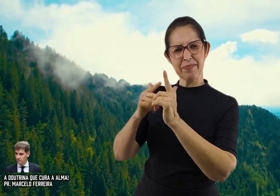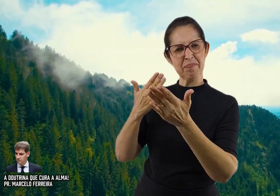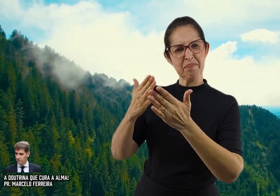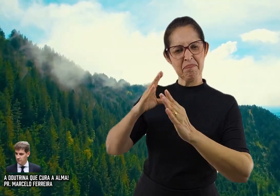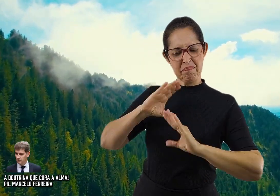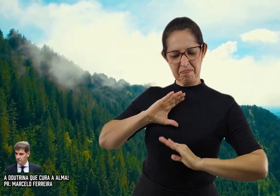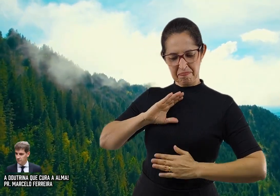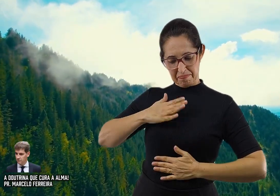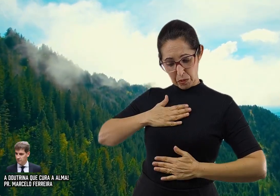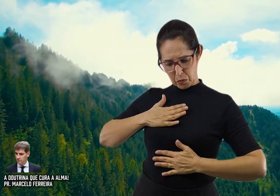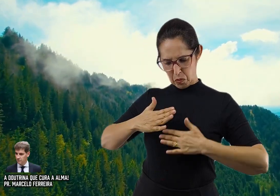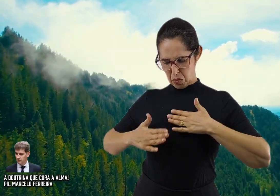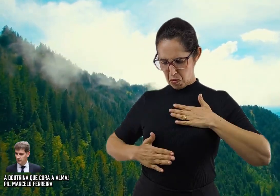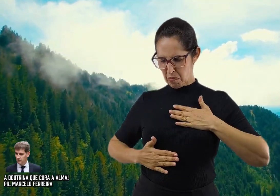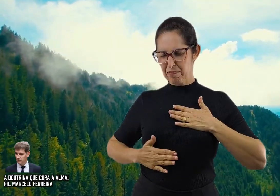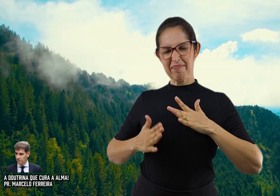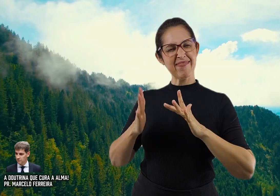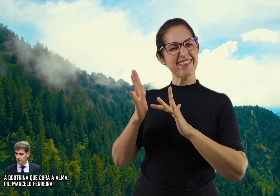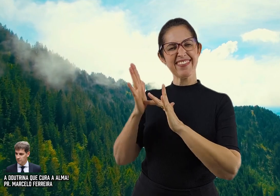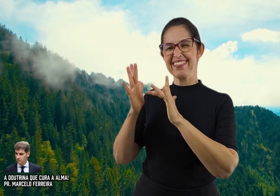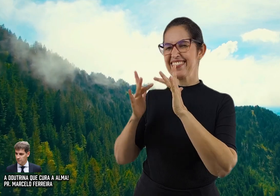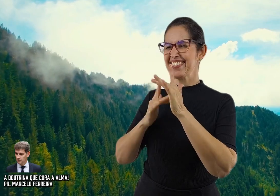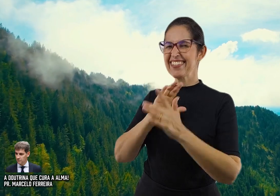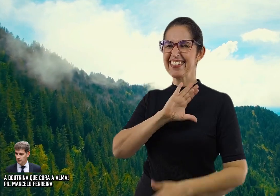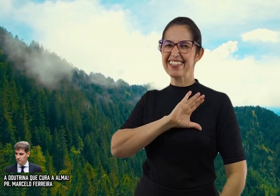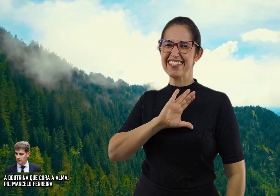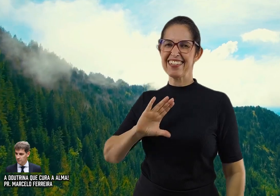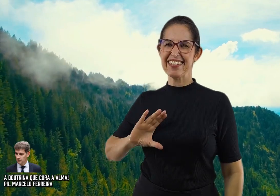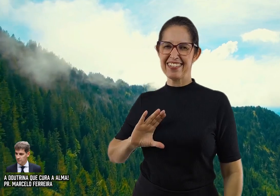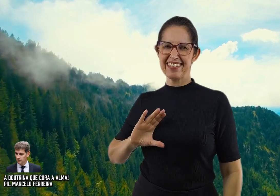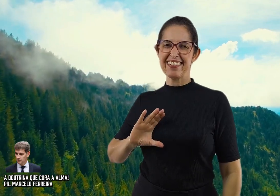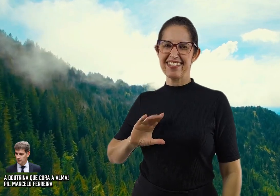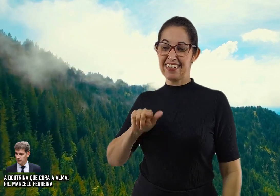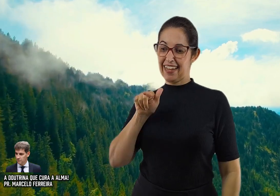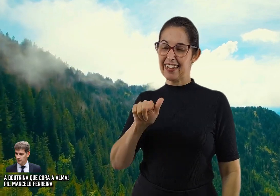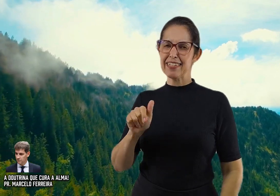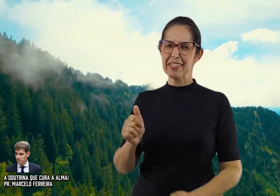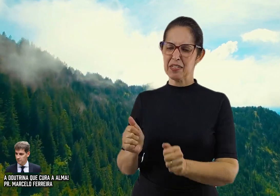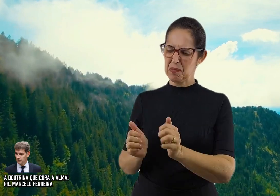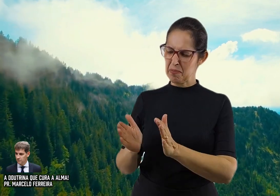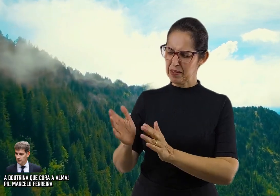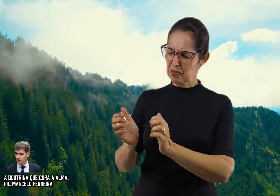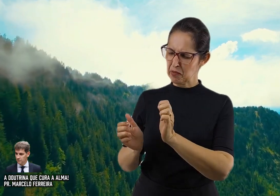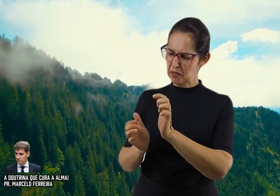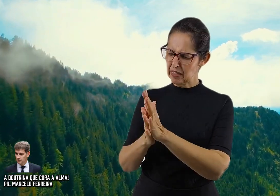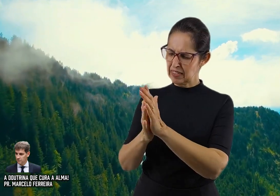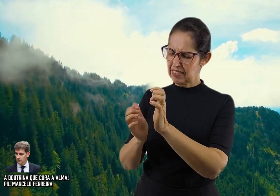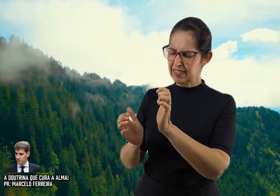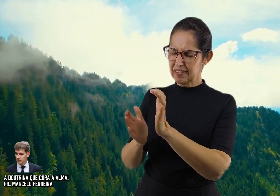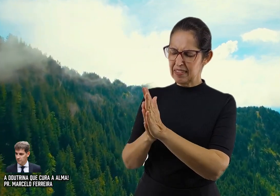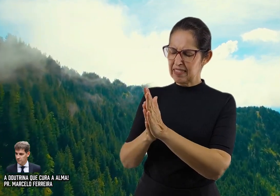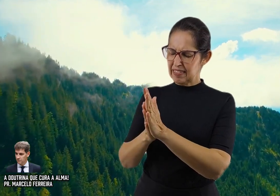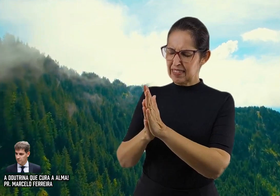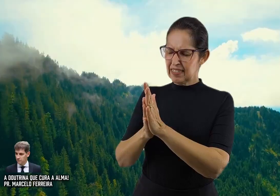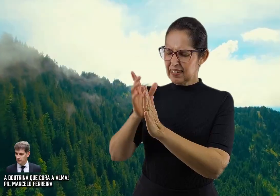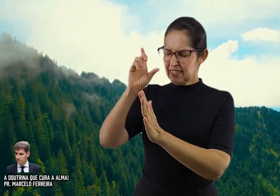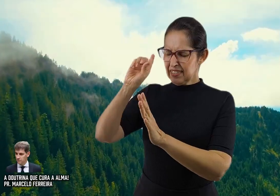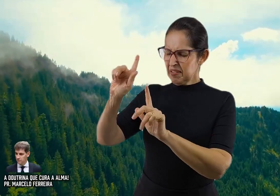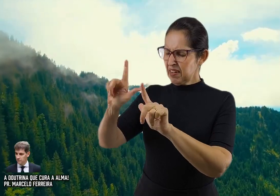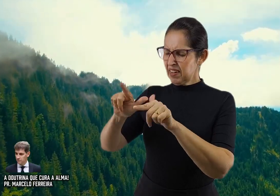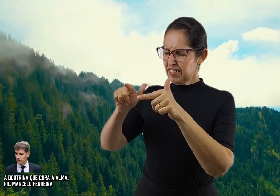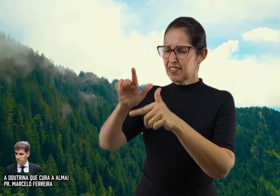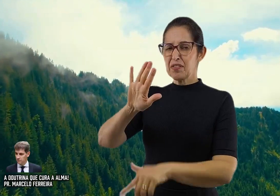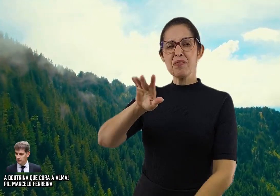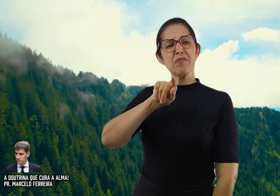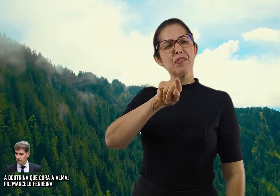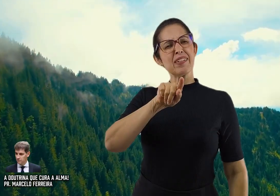está morto, a igreja começa a cantar, vem o louvor, o Senhor fala, e no calor do Senhor no corpo, você